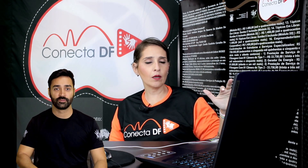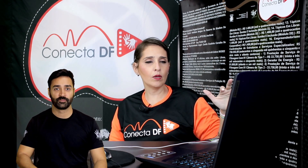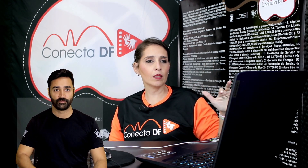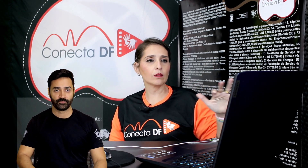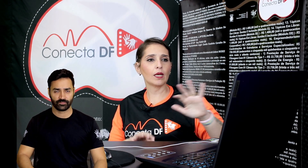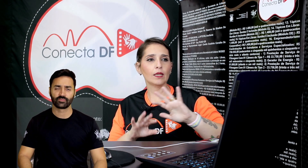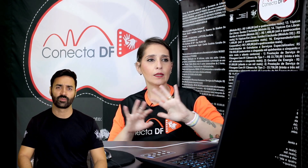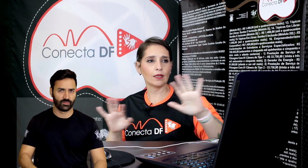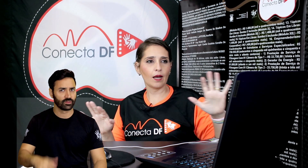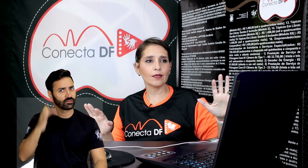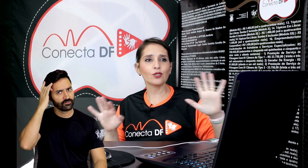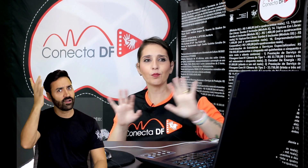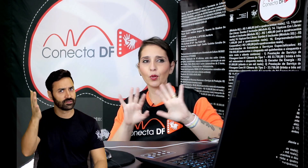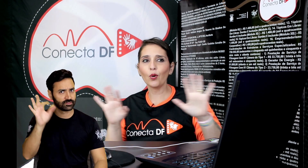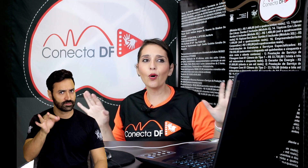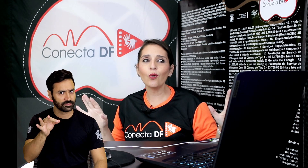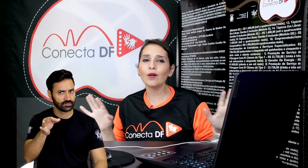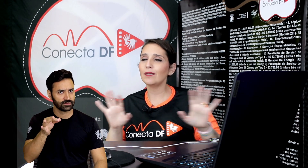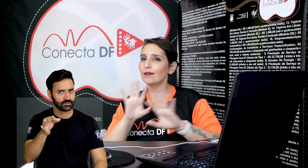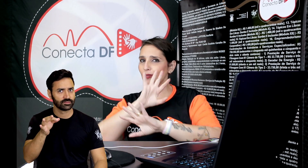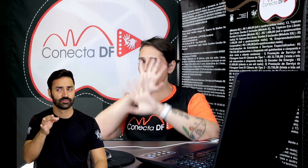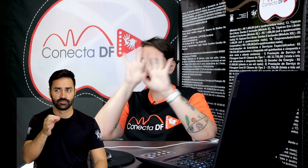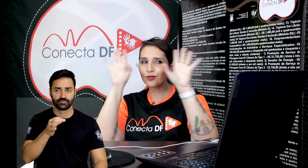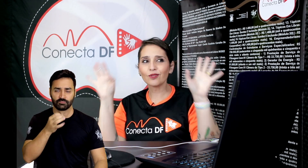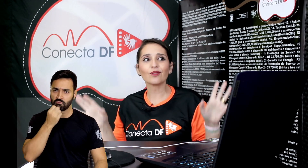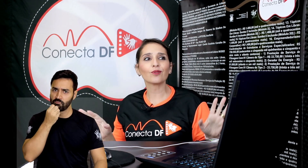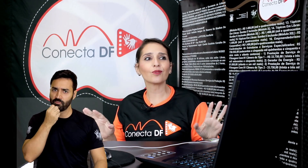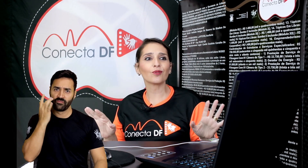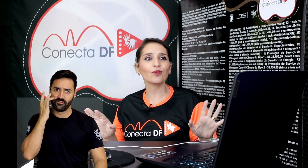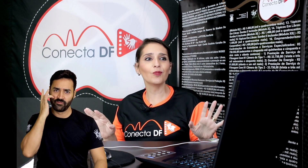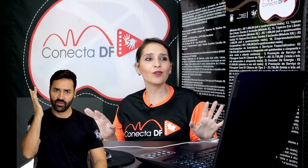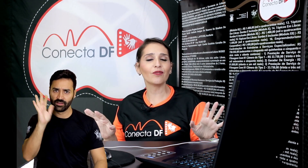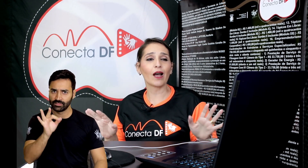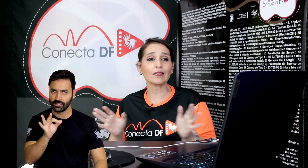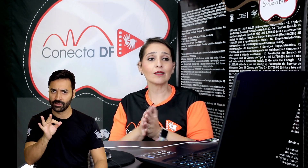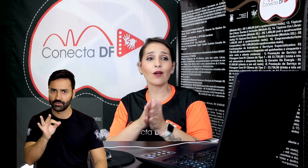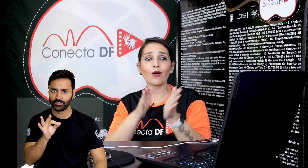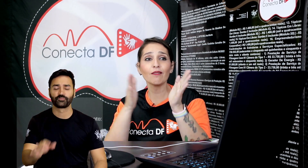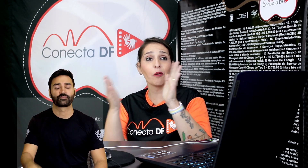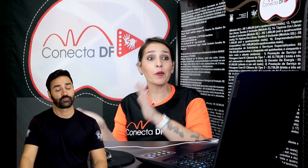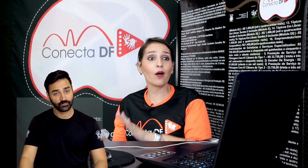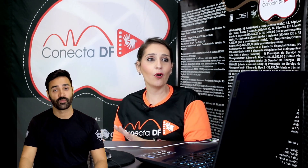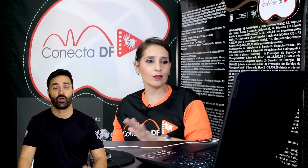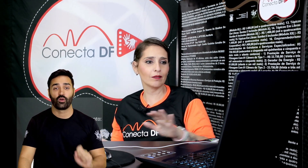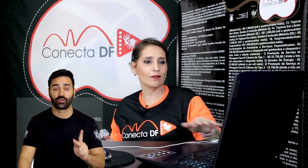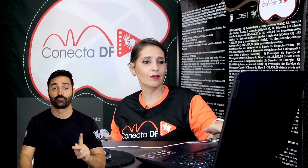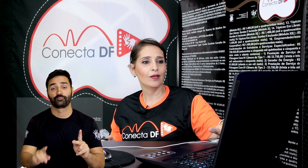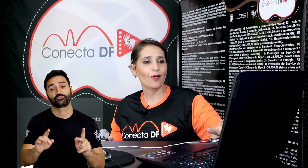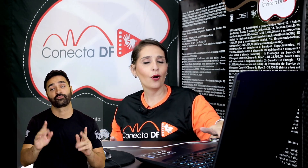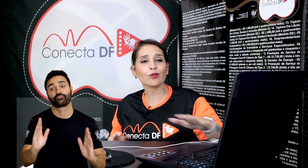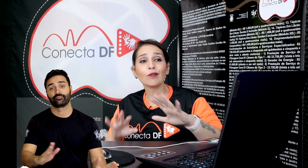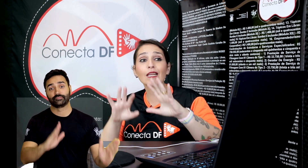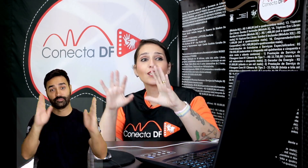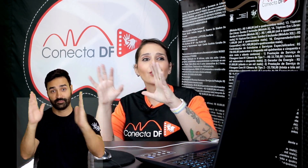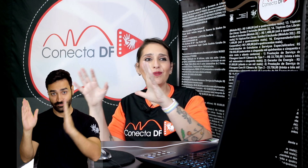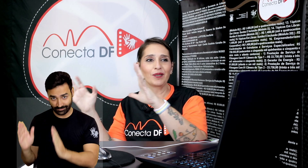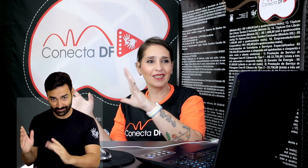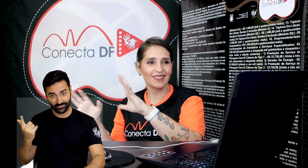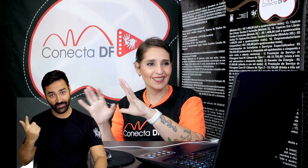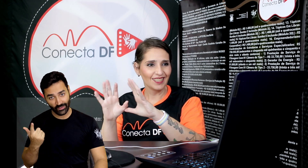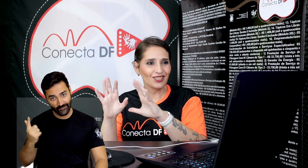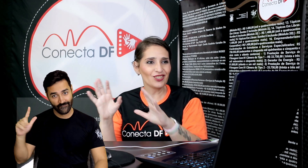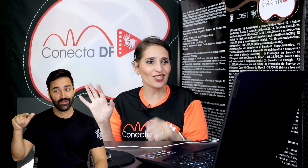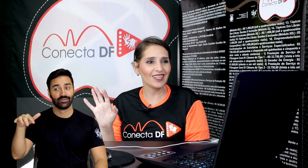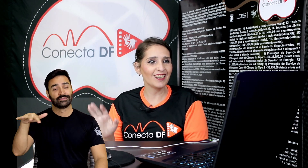Bem tranquilo, né? Tá de boa. Tudo muito fácil. Então, agora vamos para outro nicho